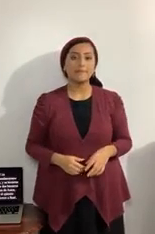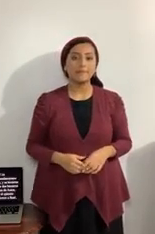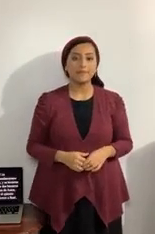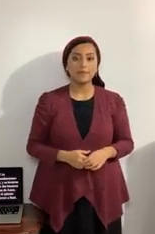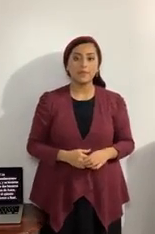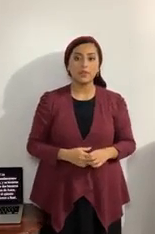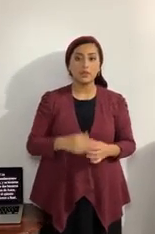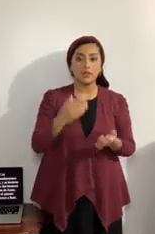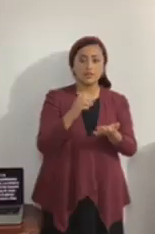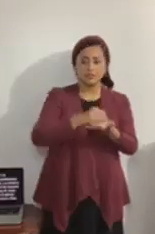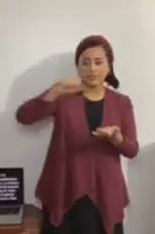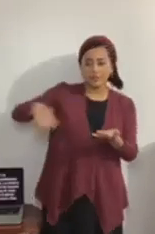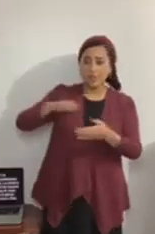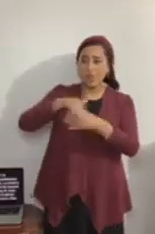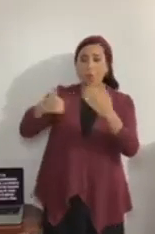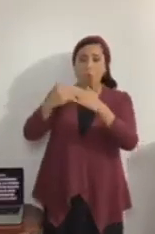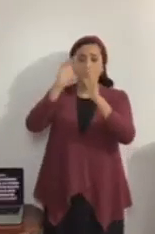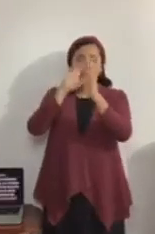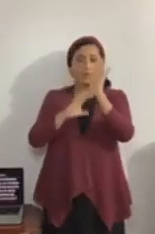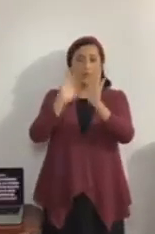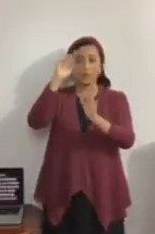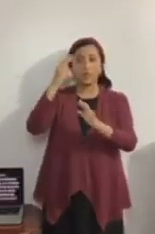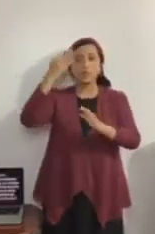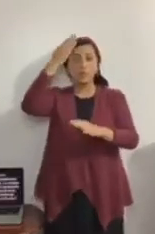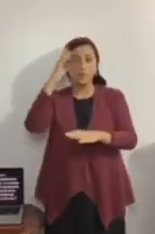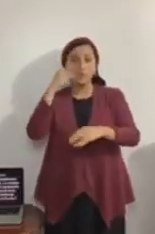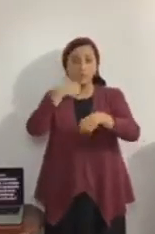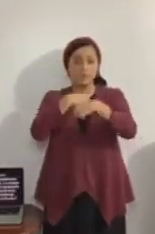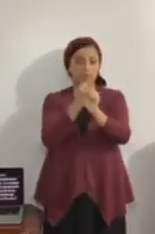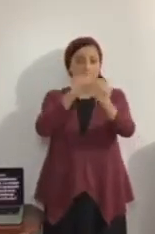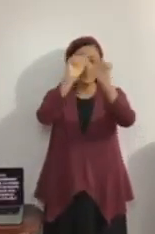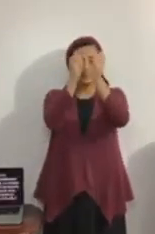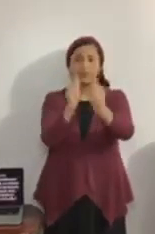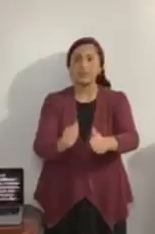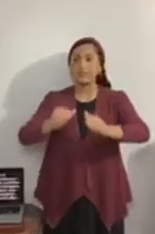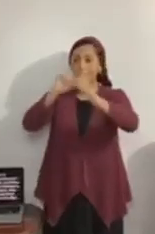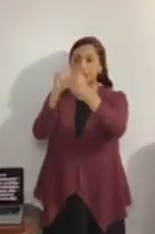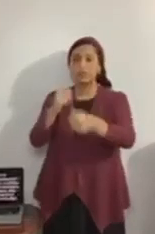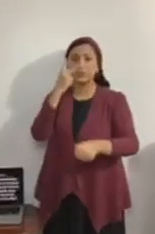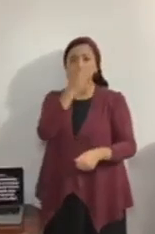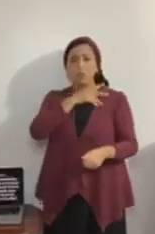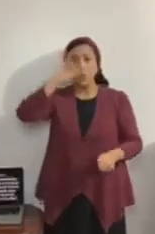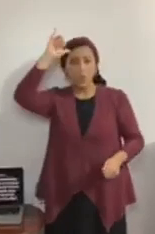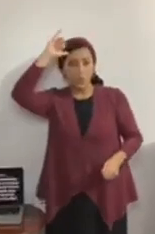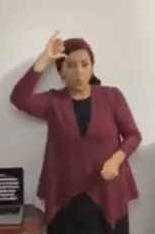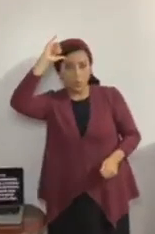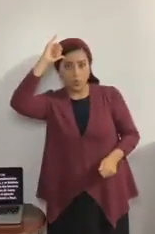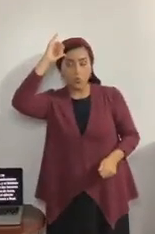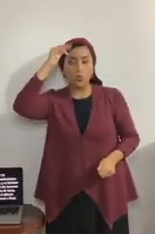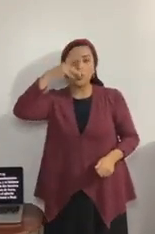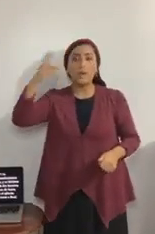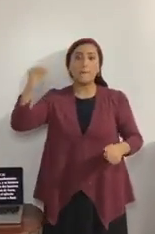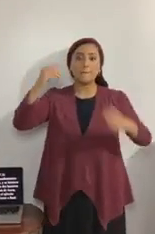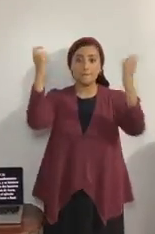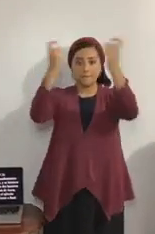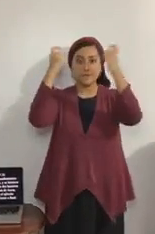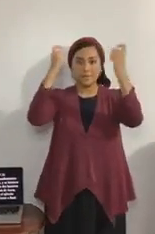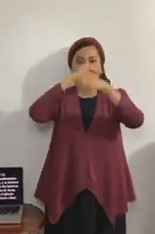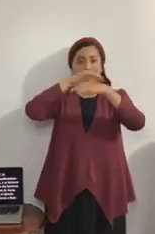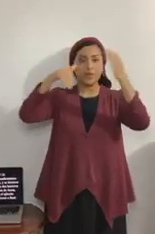Dejaron todos los mandamientos de Yahweh su Elohim y se hicieron imágenes fundidas de 2 becerros y también imágenes de acera, y adoraron a todo el ejército de los cielos y sirvieron a